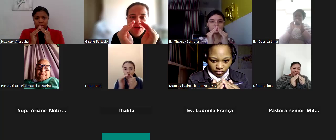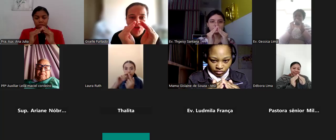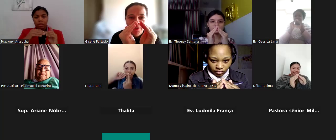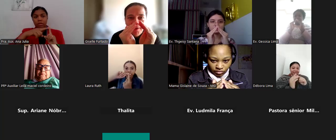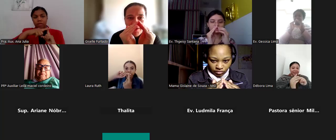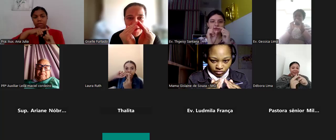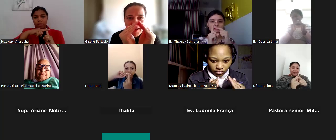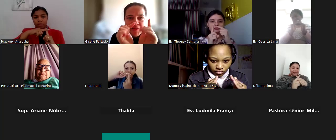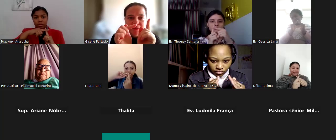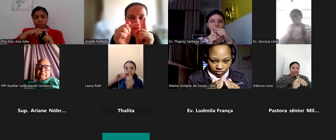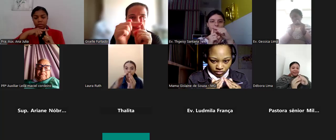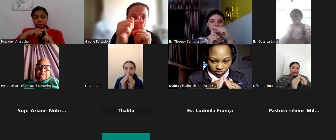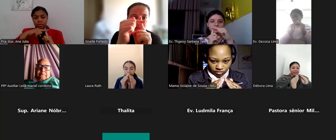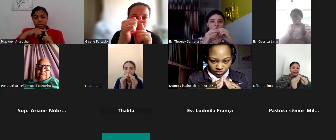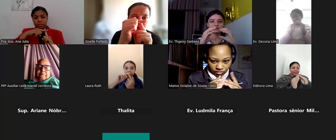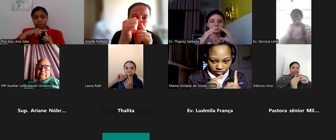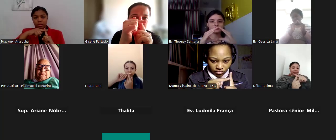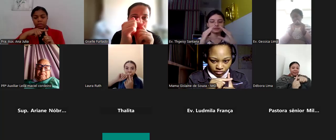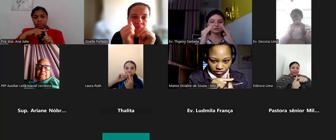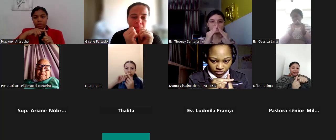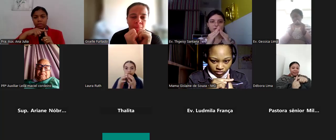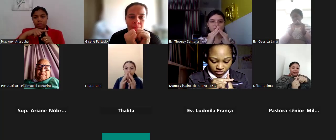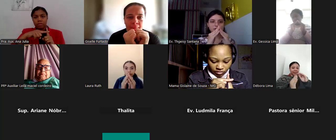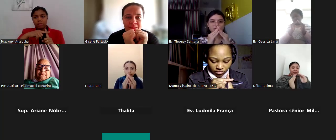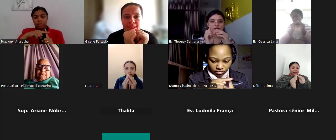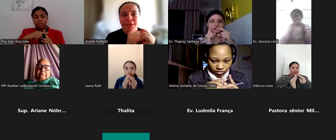Igreja. Casa e cruz. Certo?